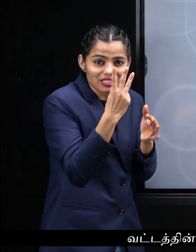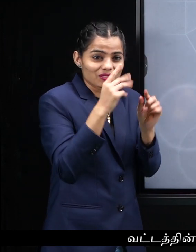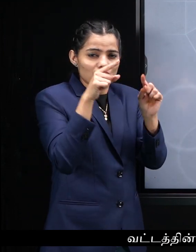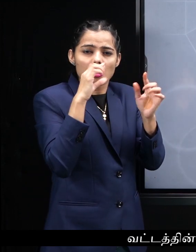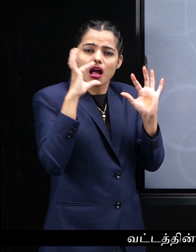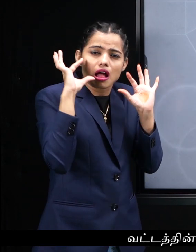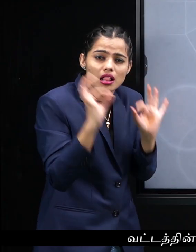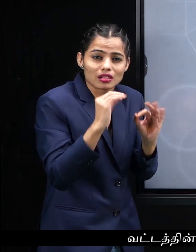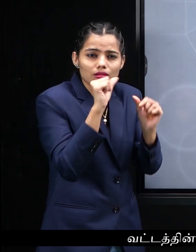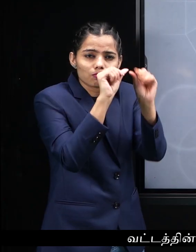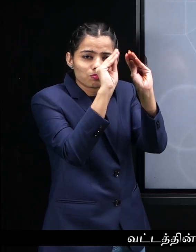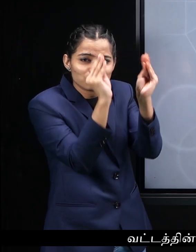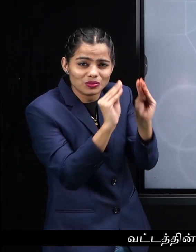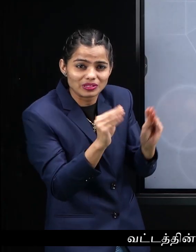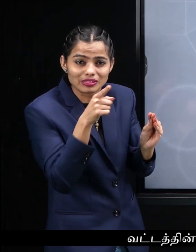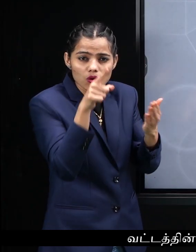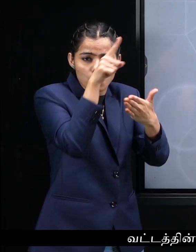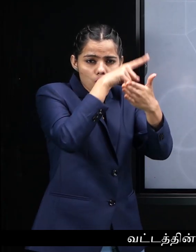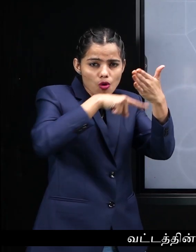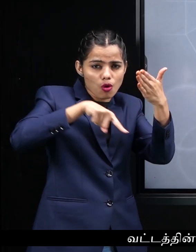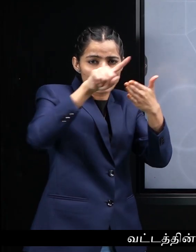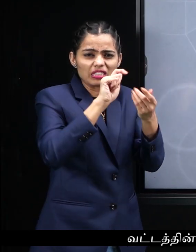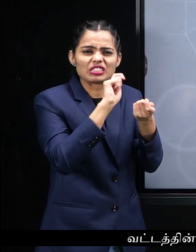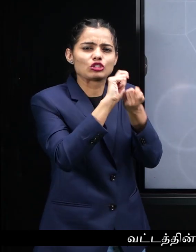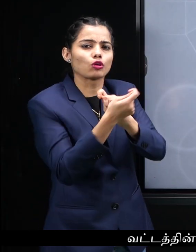வடிவம் மாறாது. வட்டத்தின் மாற்ற அளவு என்ன?